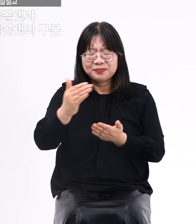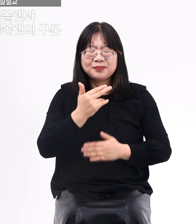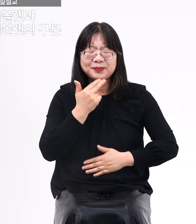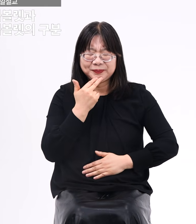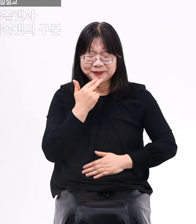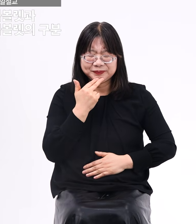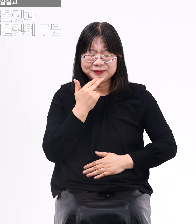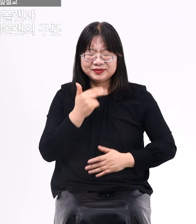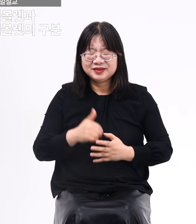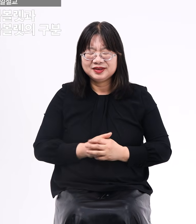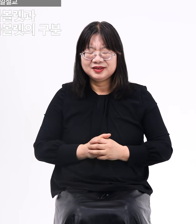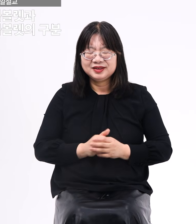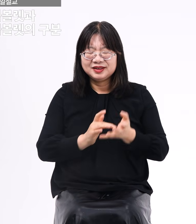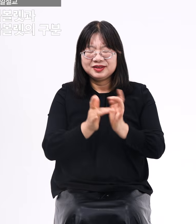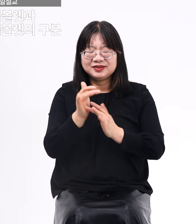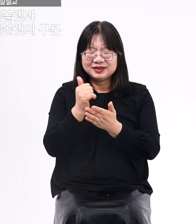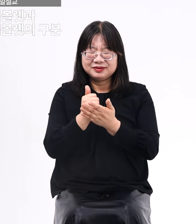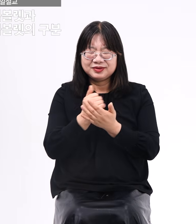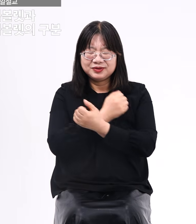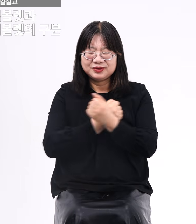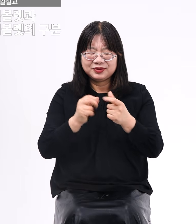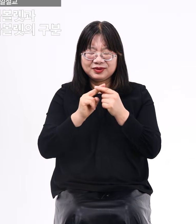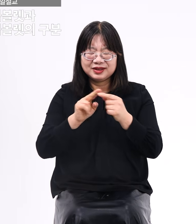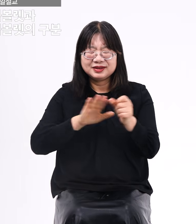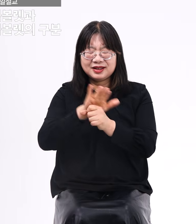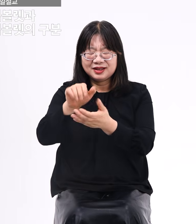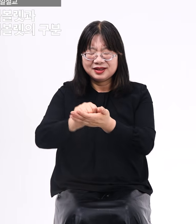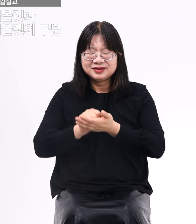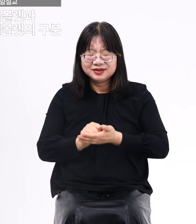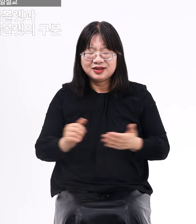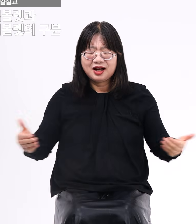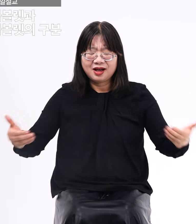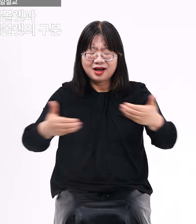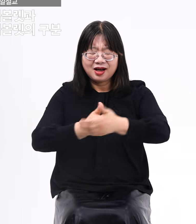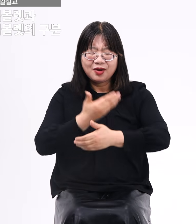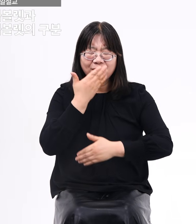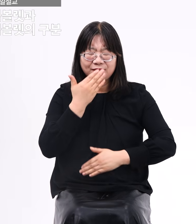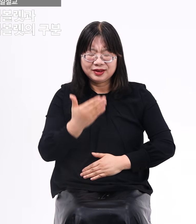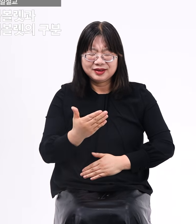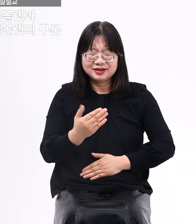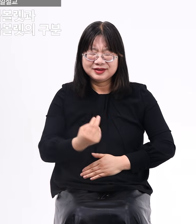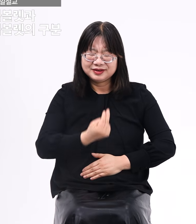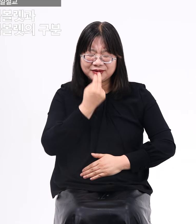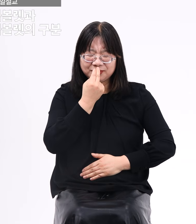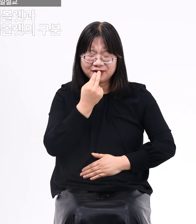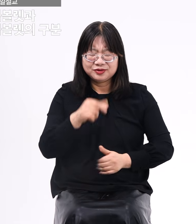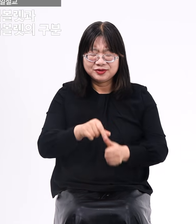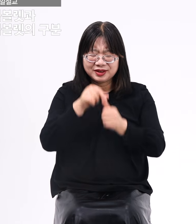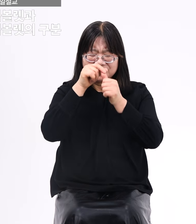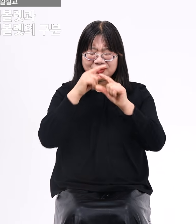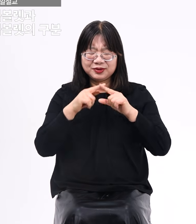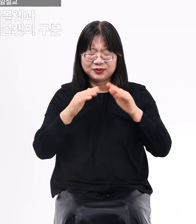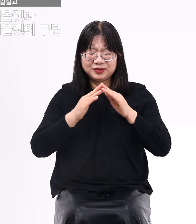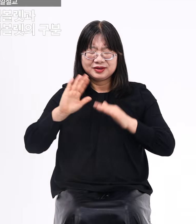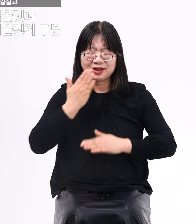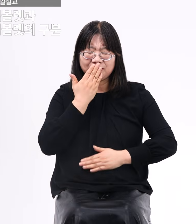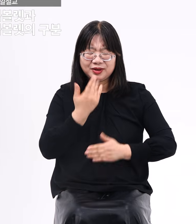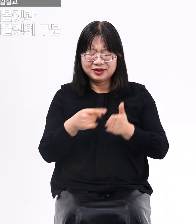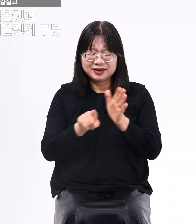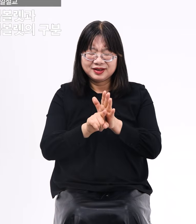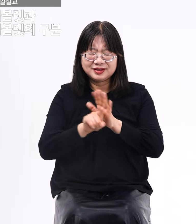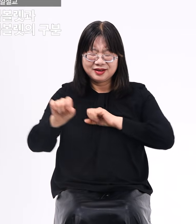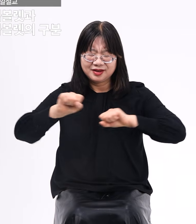않고 그리스도의 용서와 사랑으로 끌어안아주는 생명을 살리는 교회가 될 수 있도록